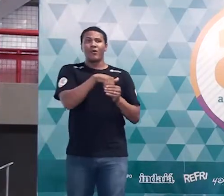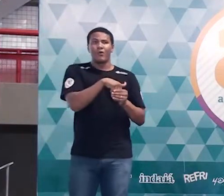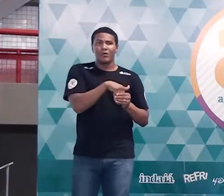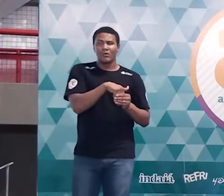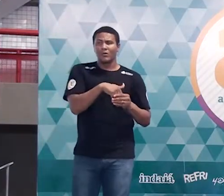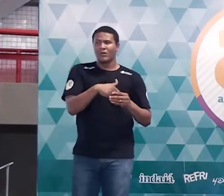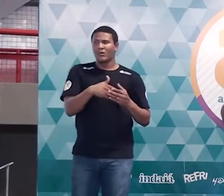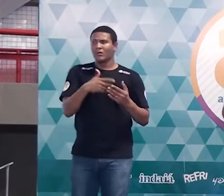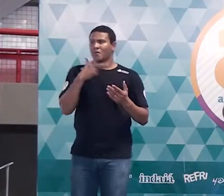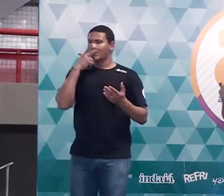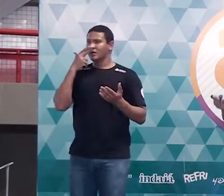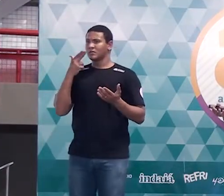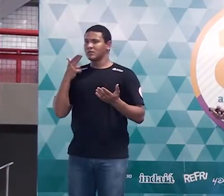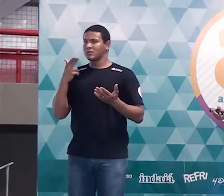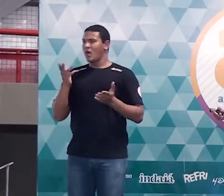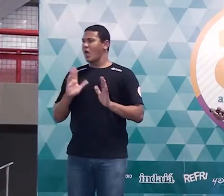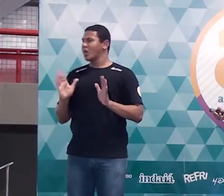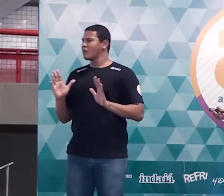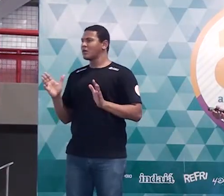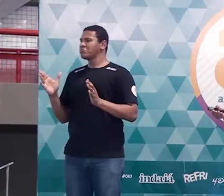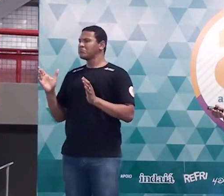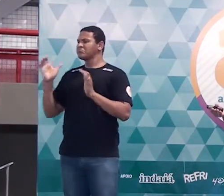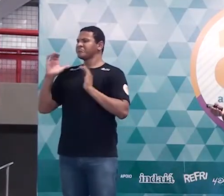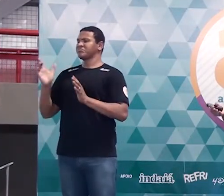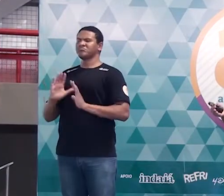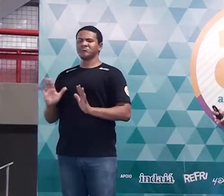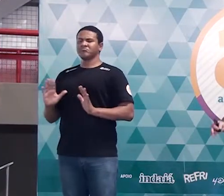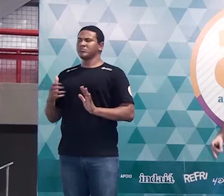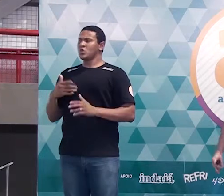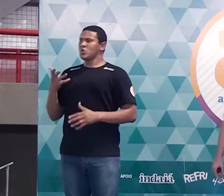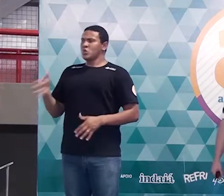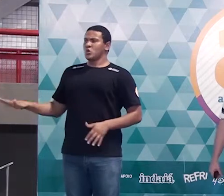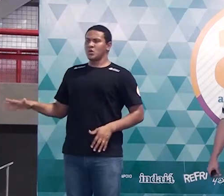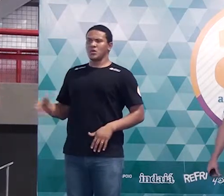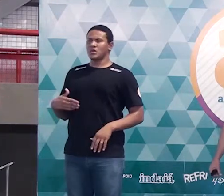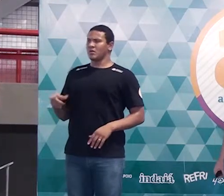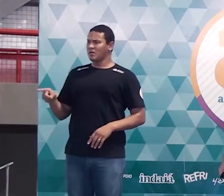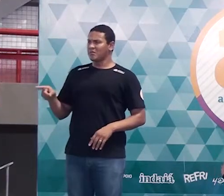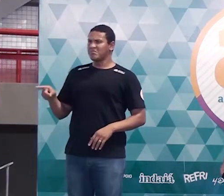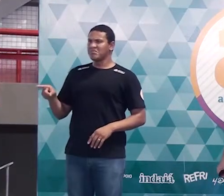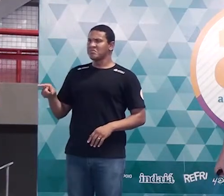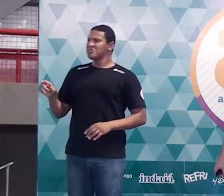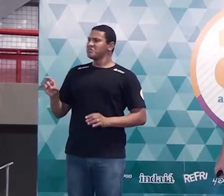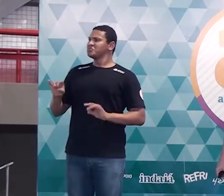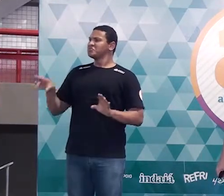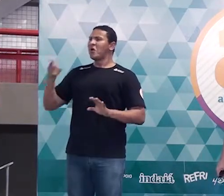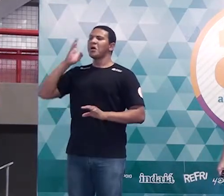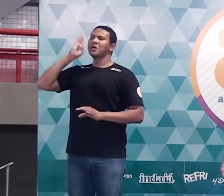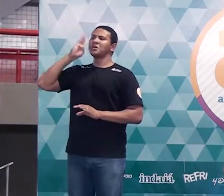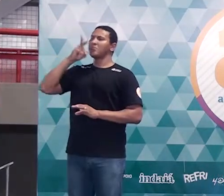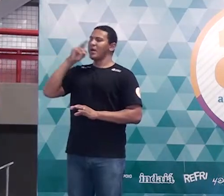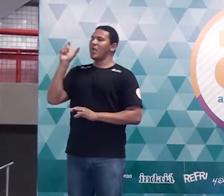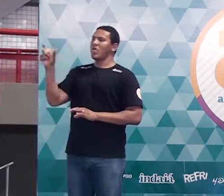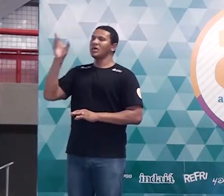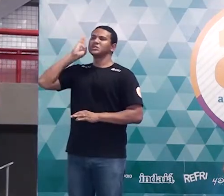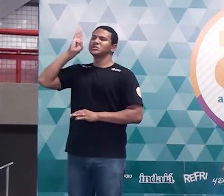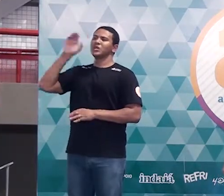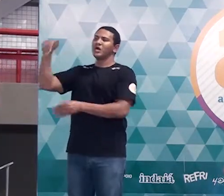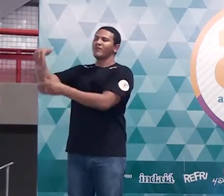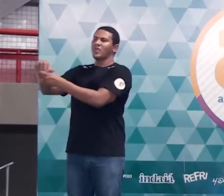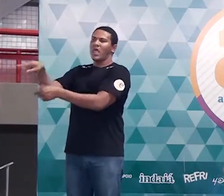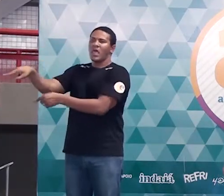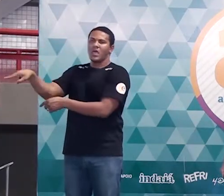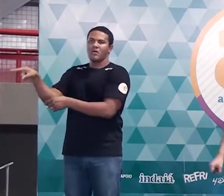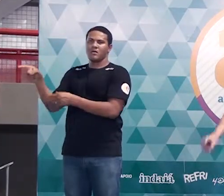outro, aí a pessoa não respeita o seu voto. Já coloca uma mensagem assim: só jumento vota no fulano de